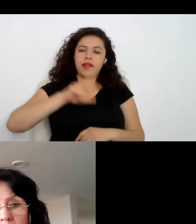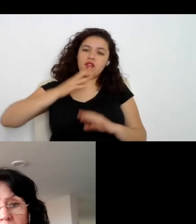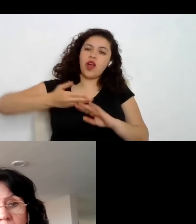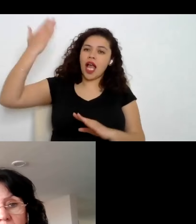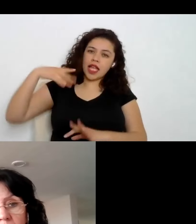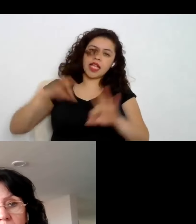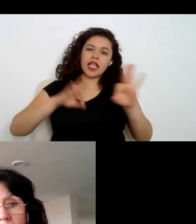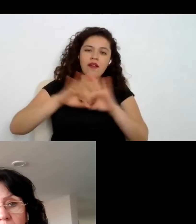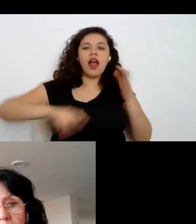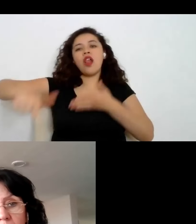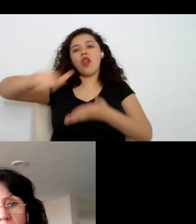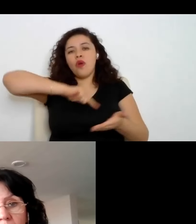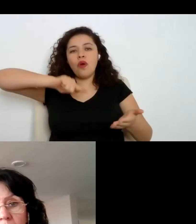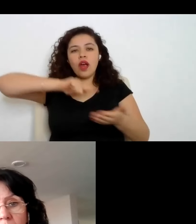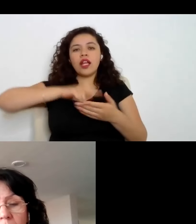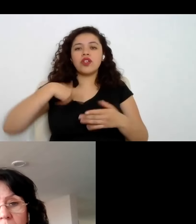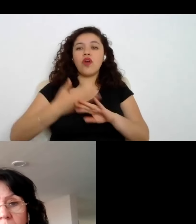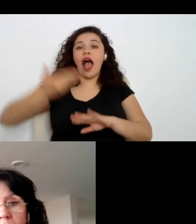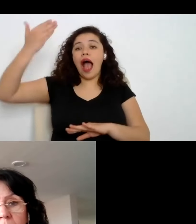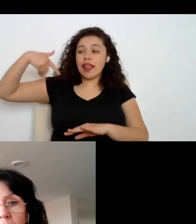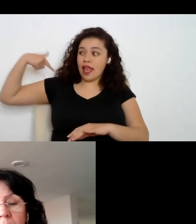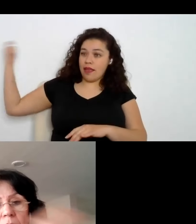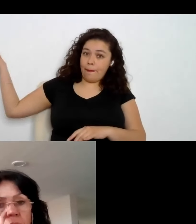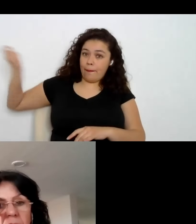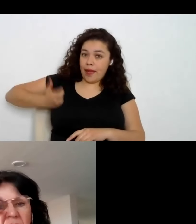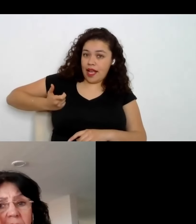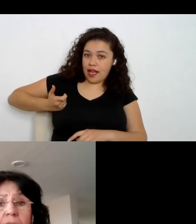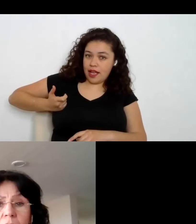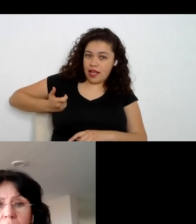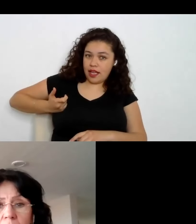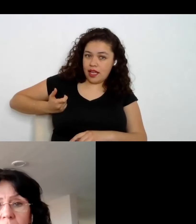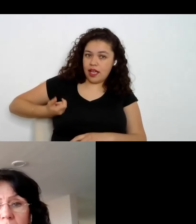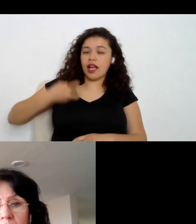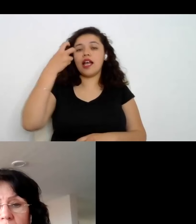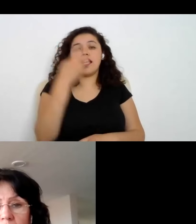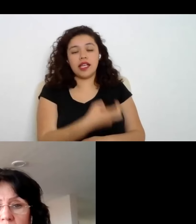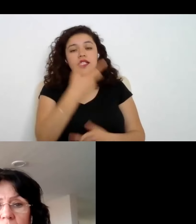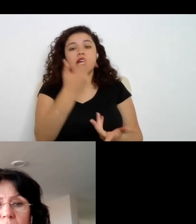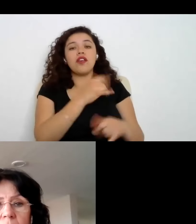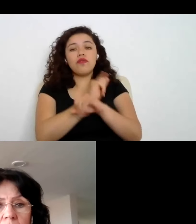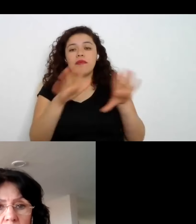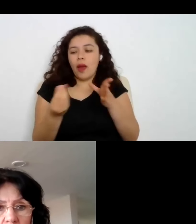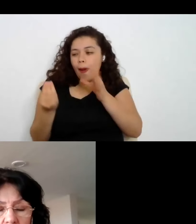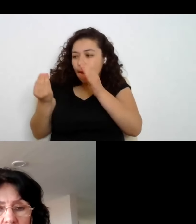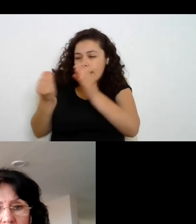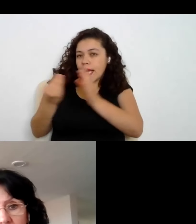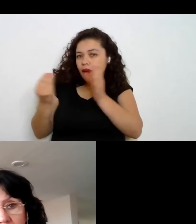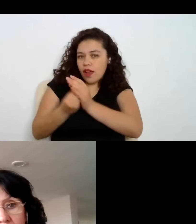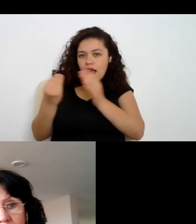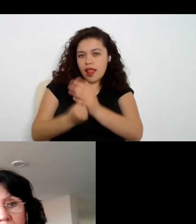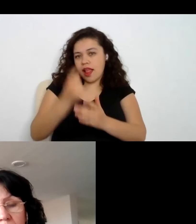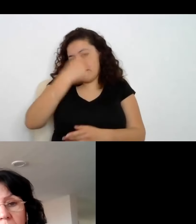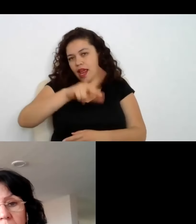tal parte y ganaba tanto. Recordemos que esos son datos patrimoniales. Si yo pongo cuál